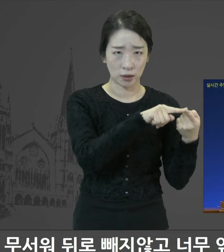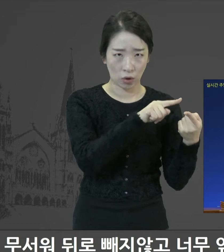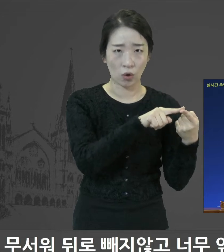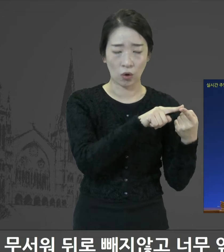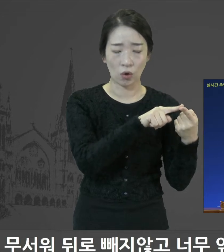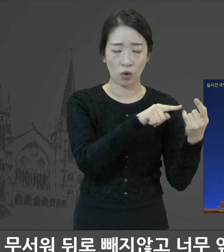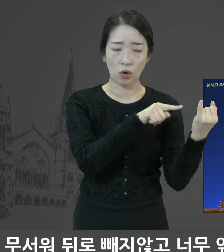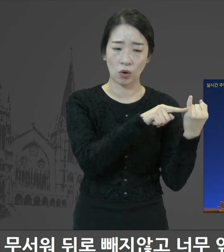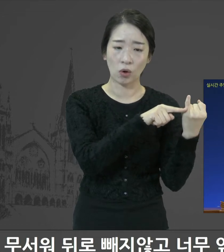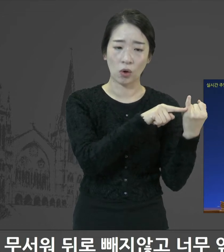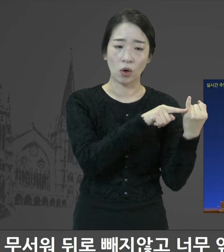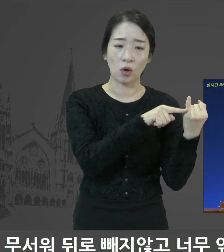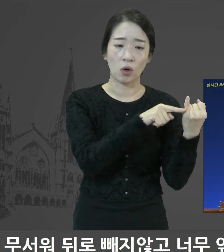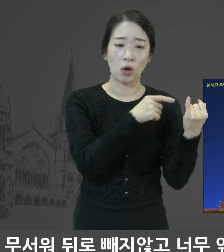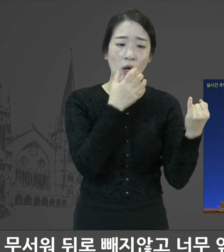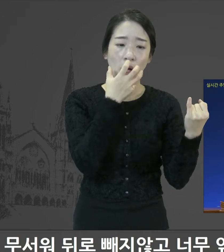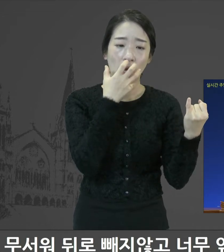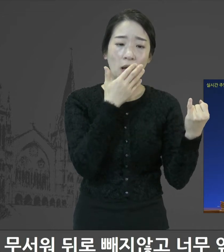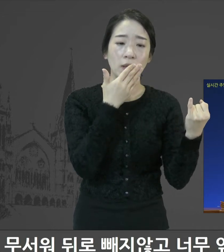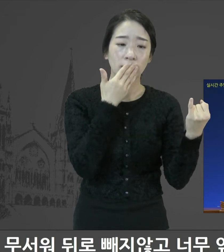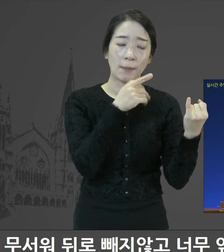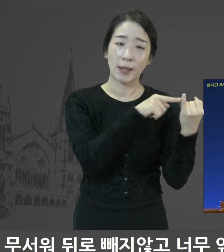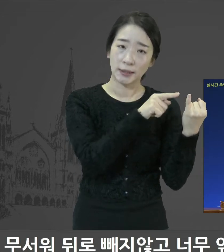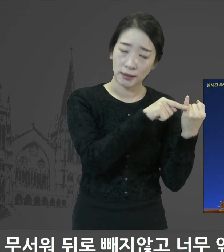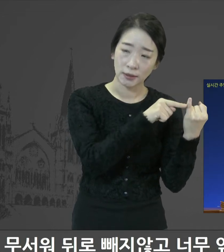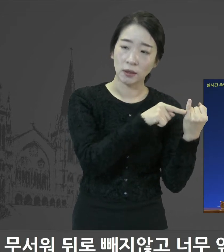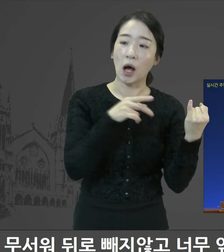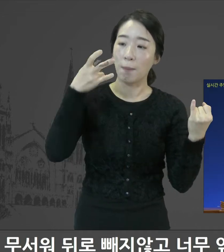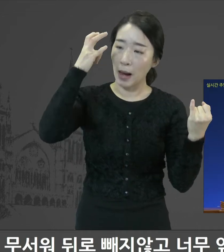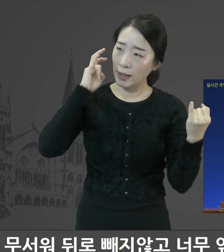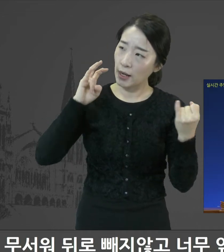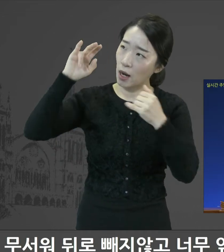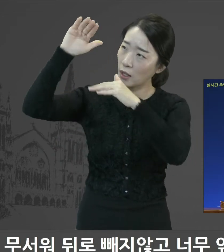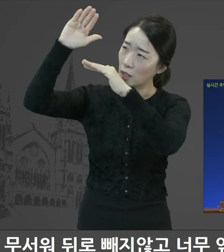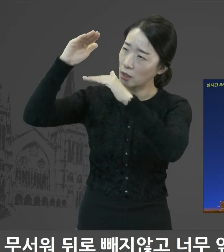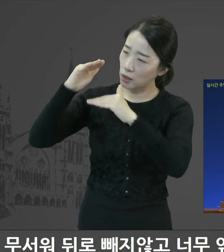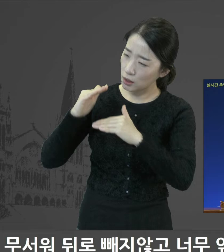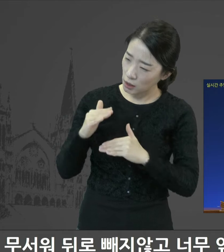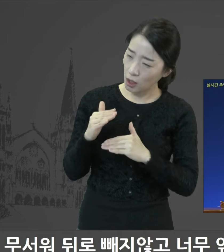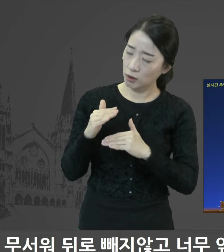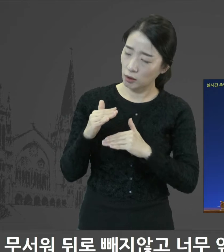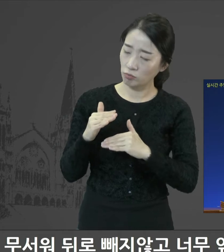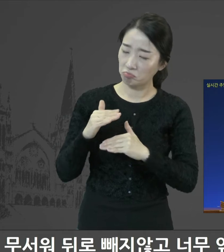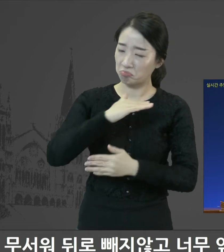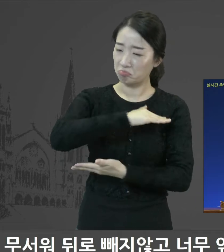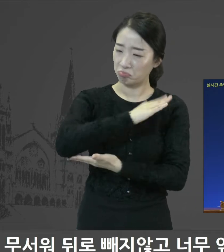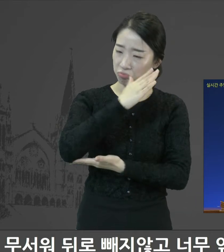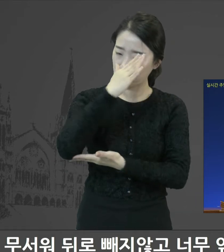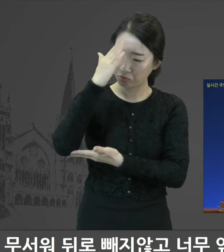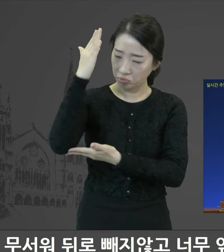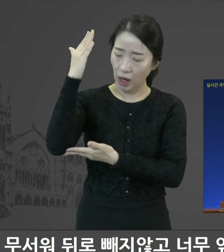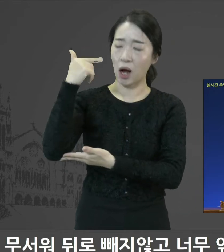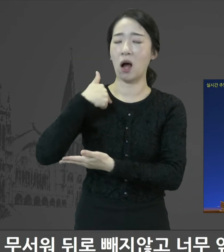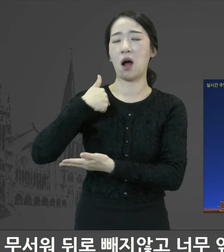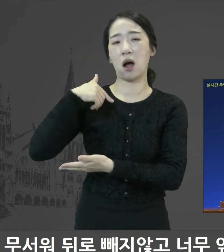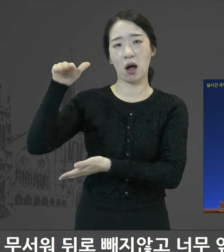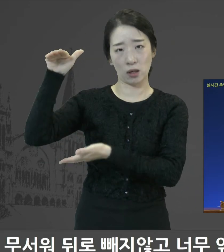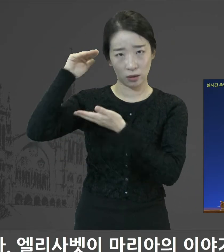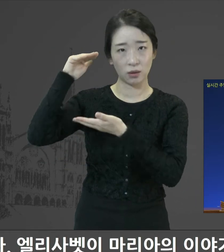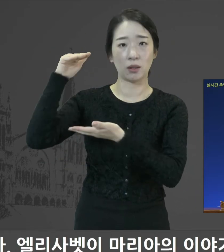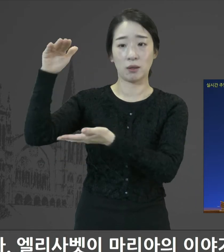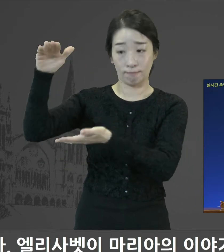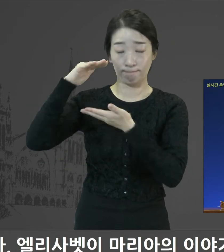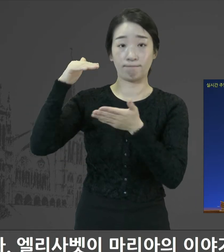되는데 마리아가 그 얘기를 해줬을 것 같아요. 그러니까 해줬는데 그 마리아에게 있었던 얘기를 들으면서